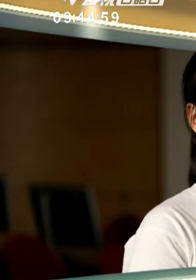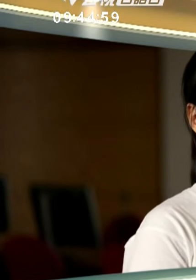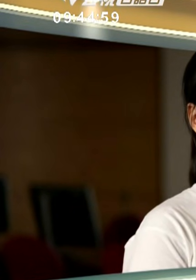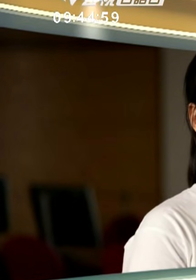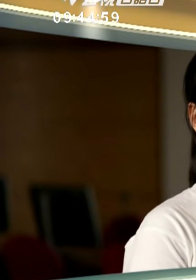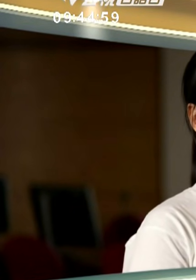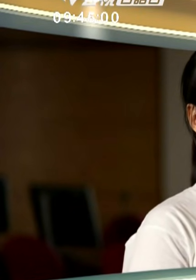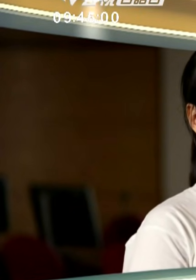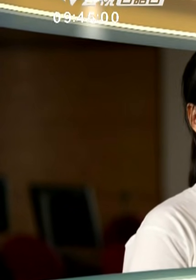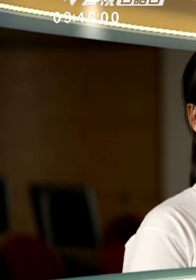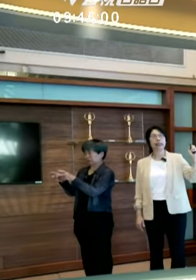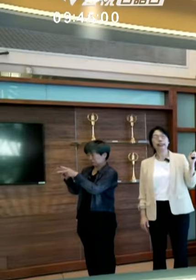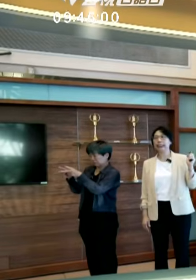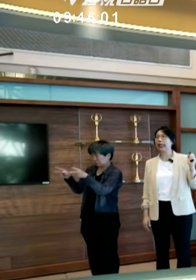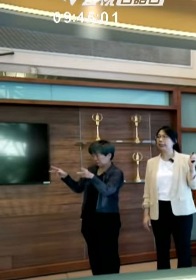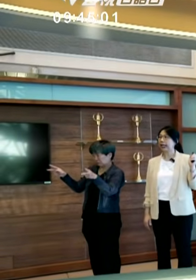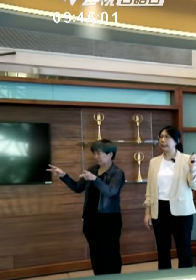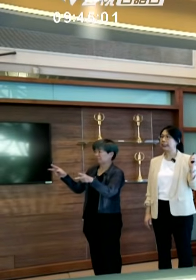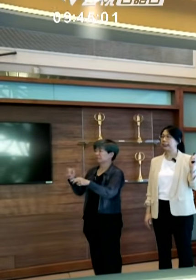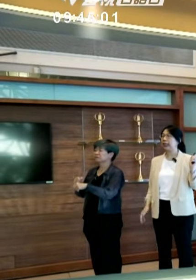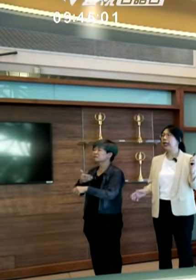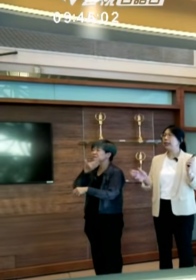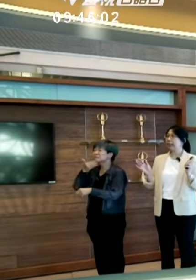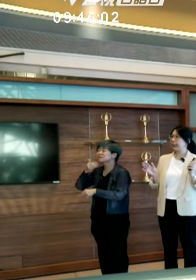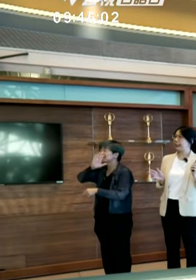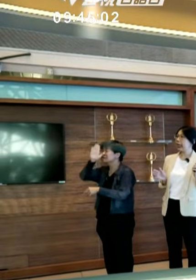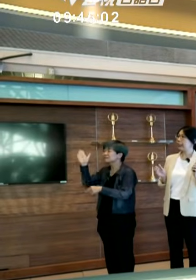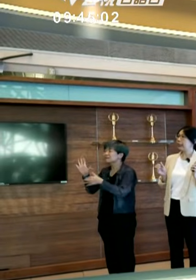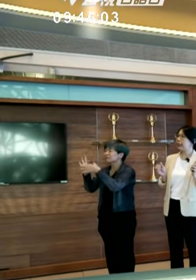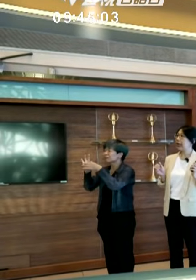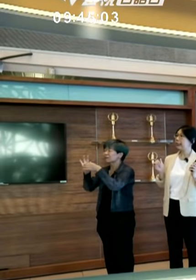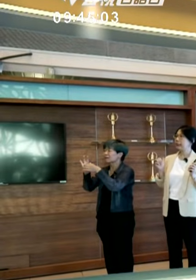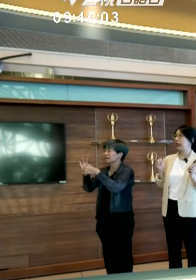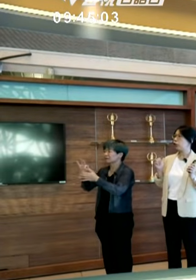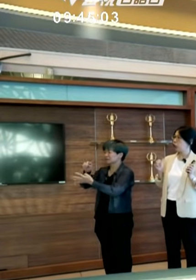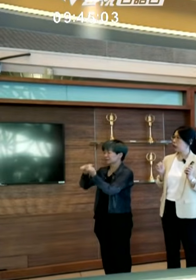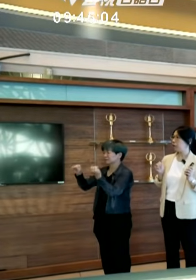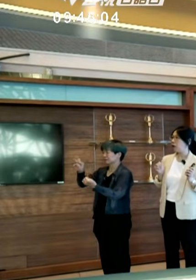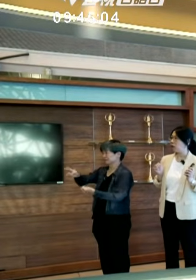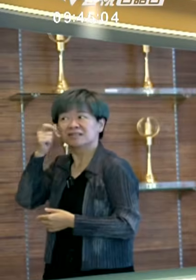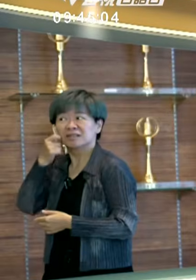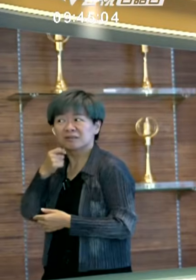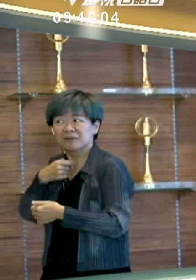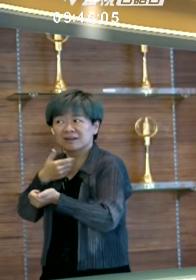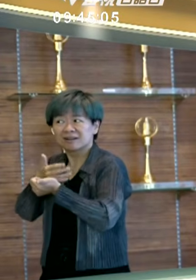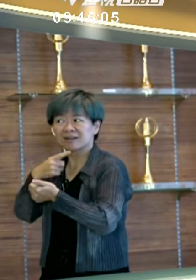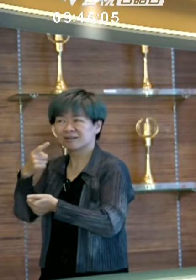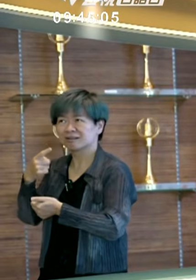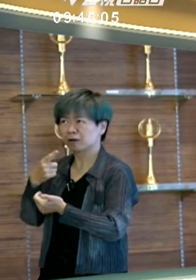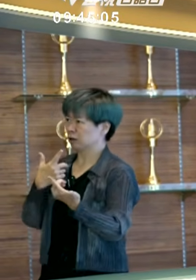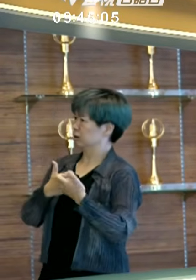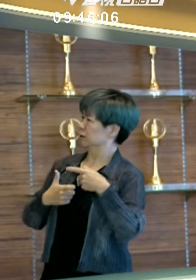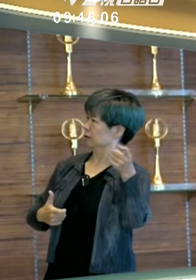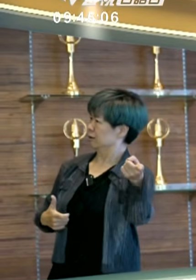啊。工研院的技术加上专家的认证，嘛要邀请观众朋友来拍分数，看伊敢有专